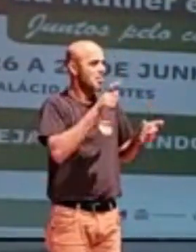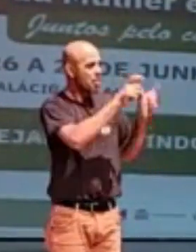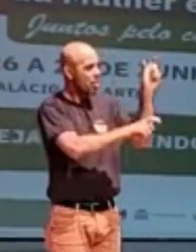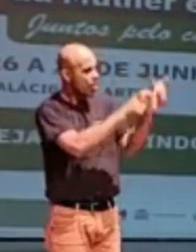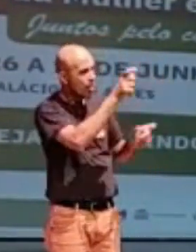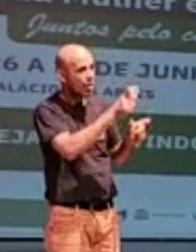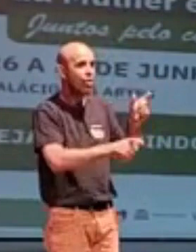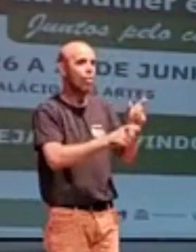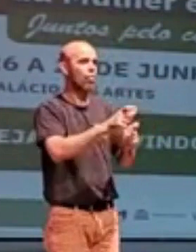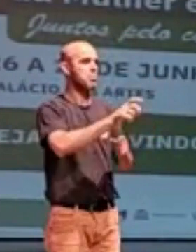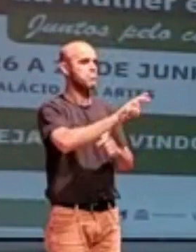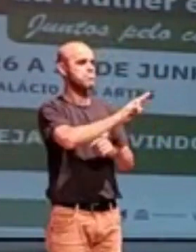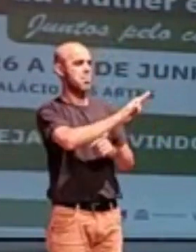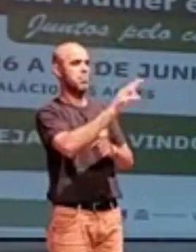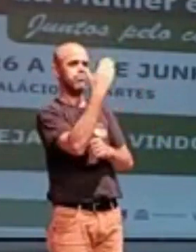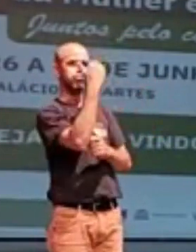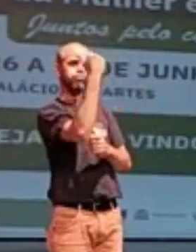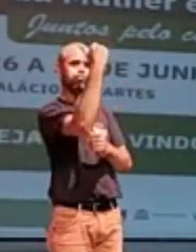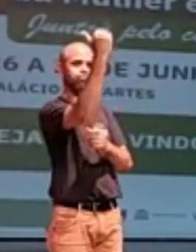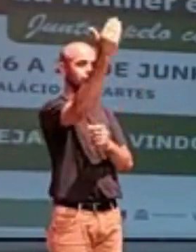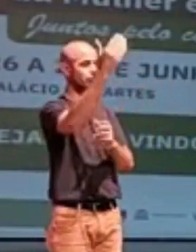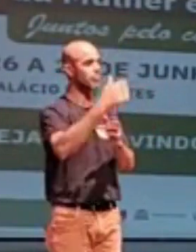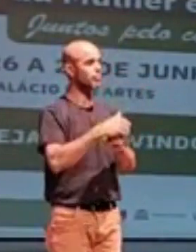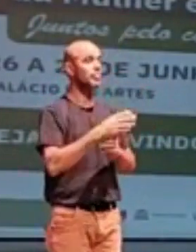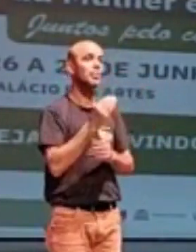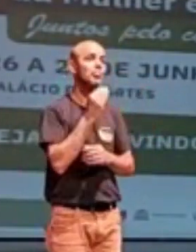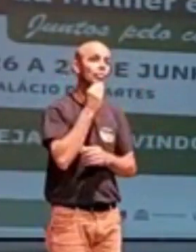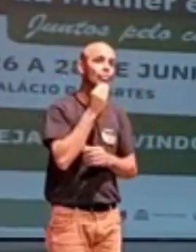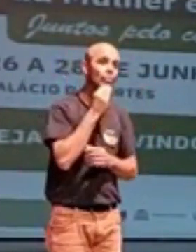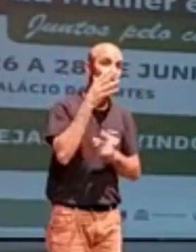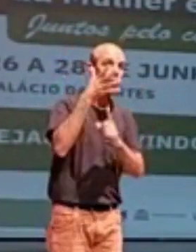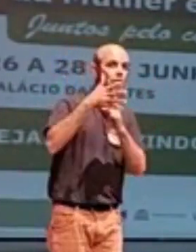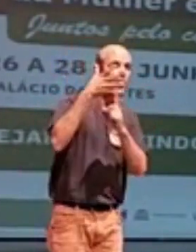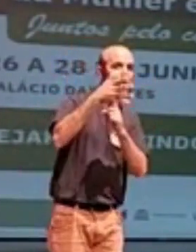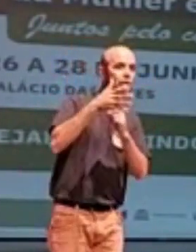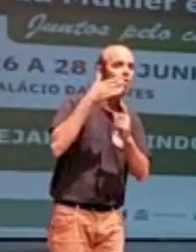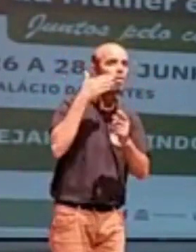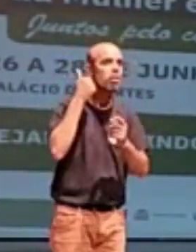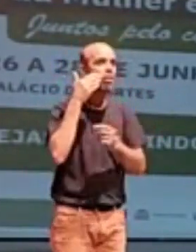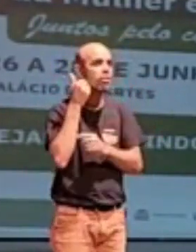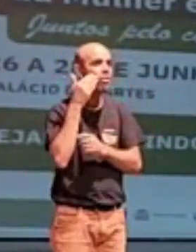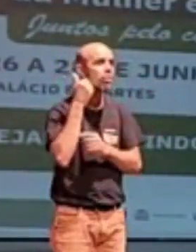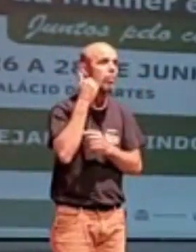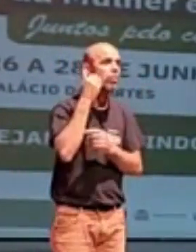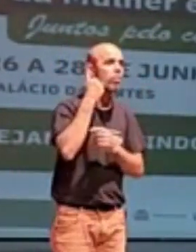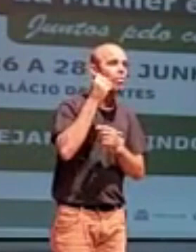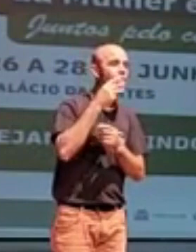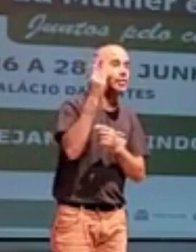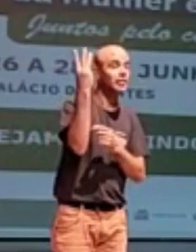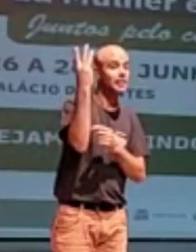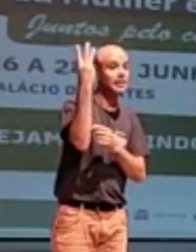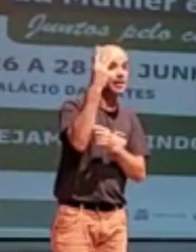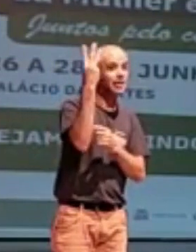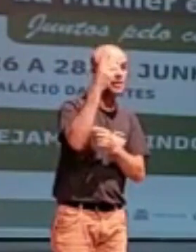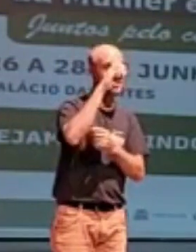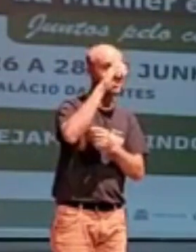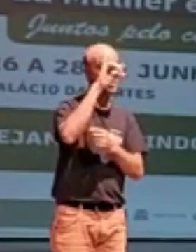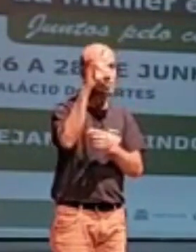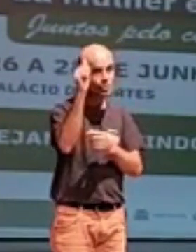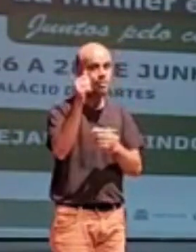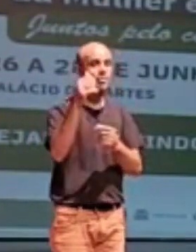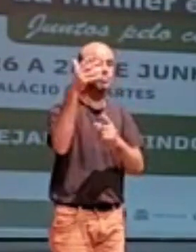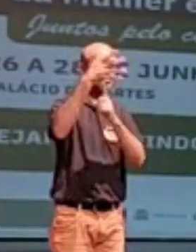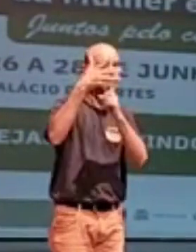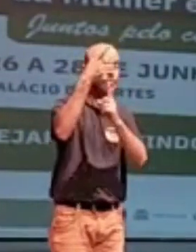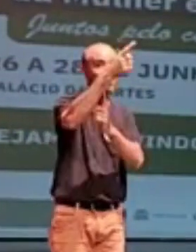pessoas com renomes. Então, aproveitem a palestra, aproveitem o terceiro dia de palestra